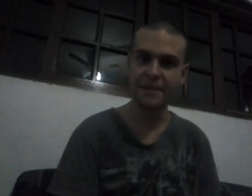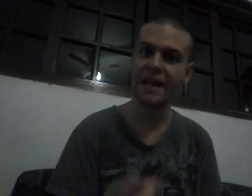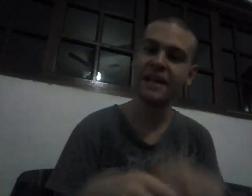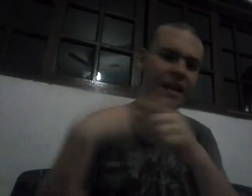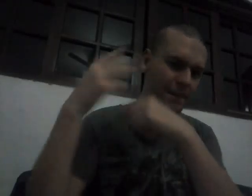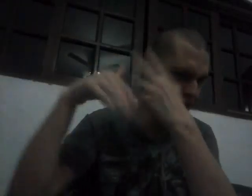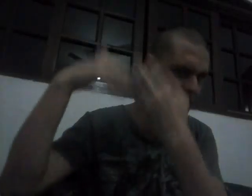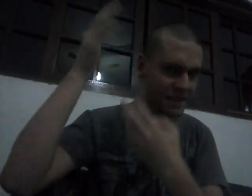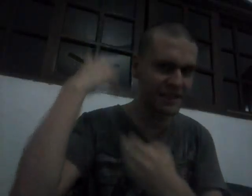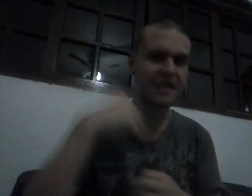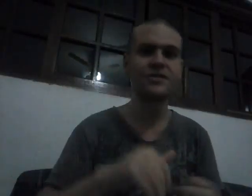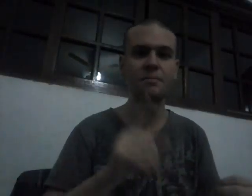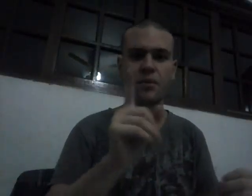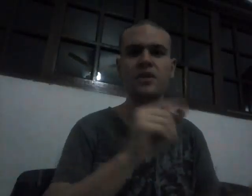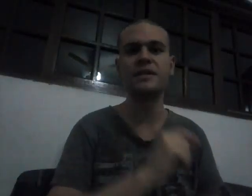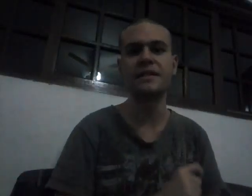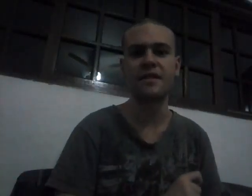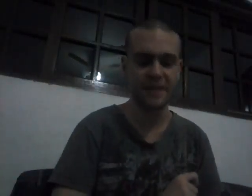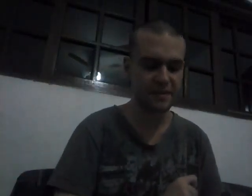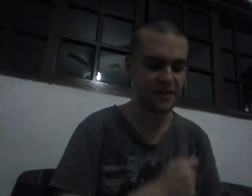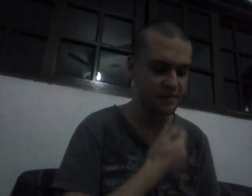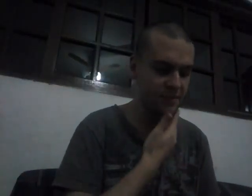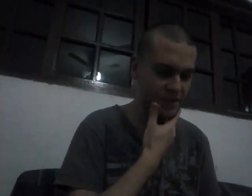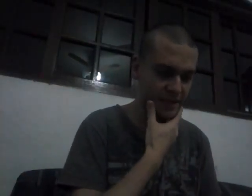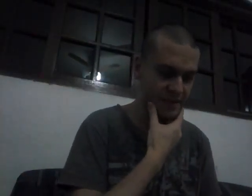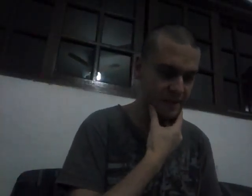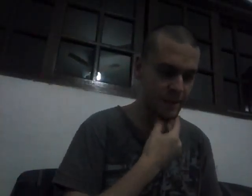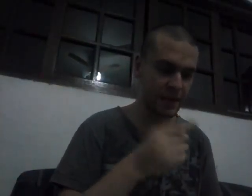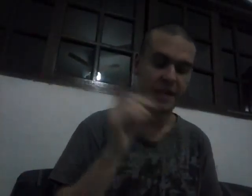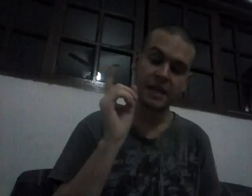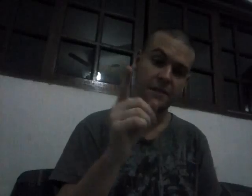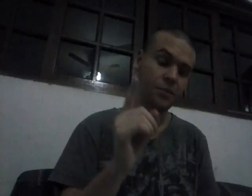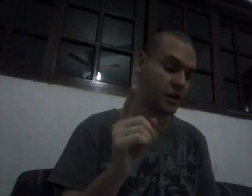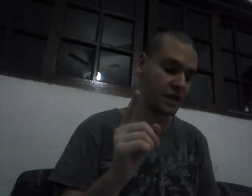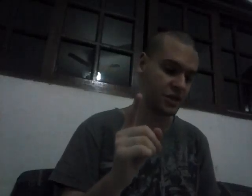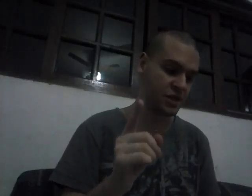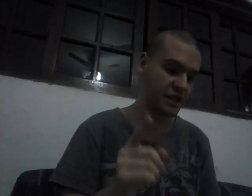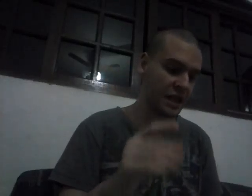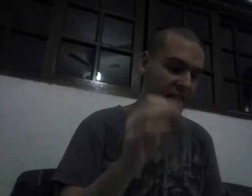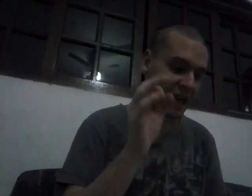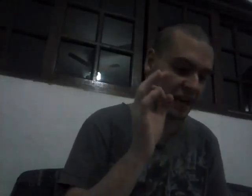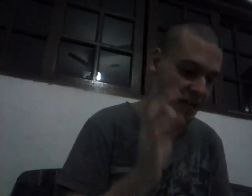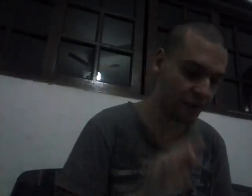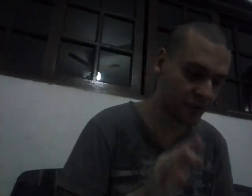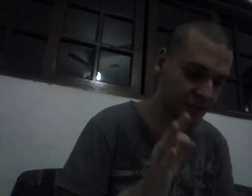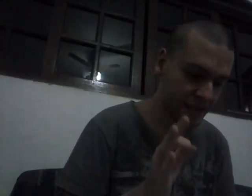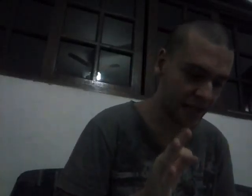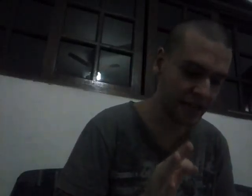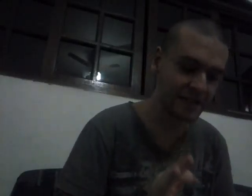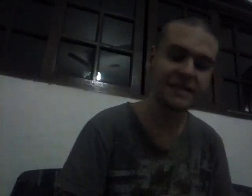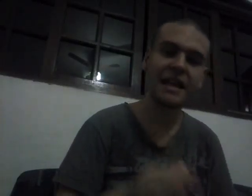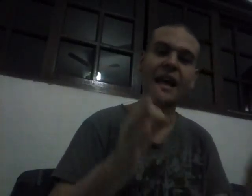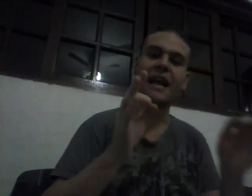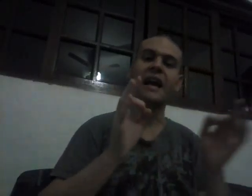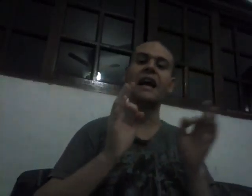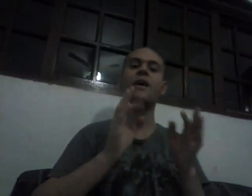também. Mas eu vou apresentar isso depois, nas aulas mais para frente para vocês. Importante. A língua de sinais, ela é